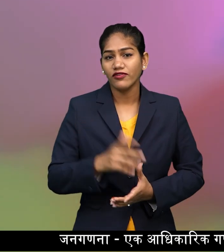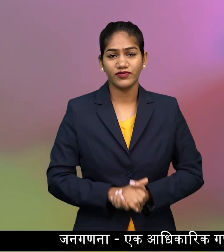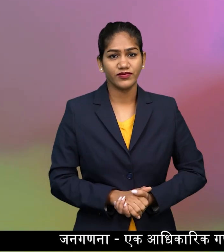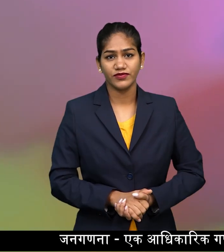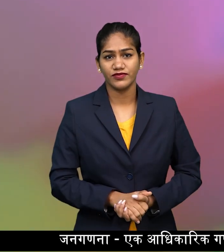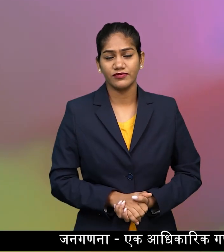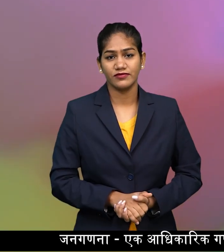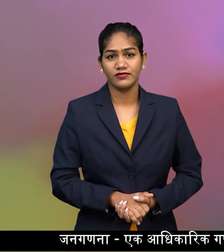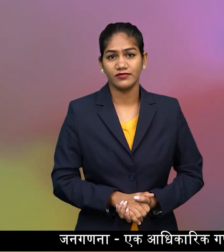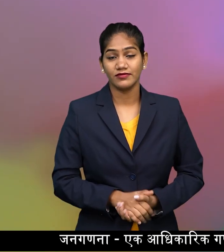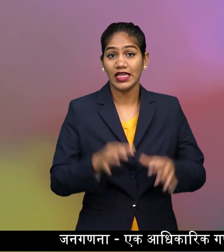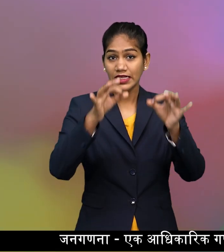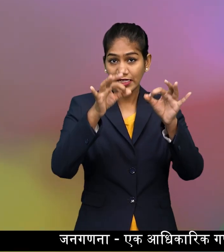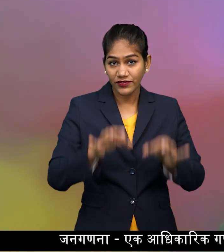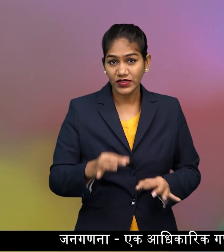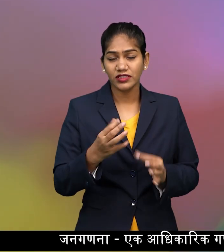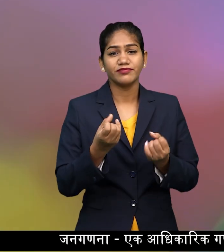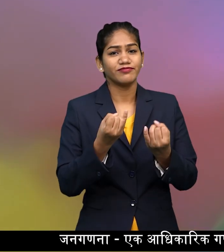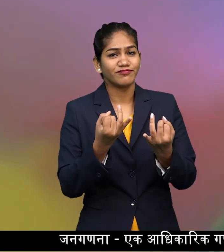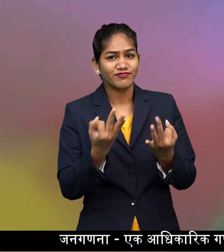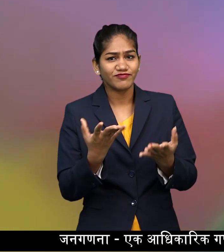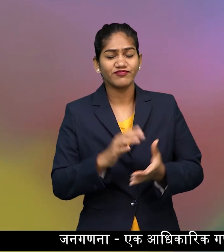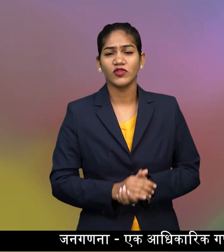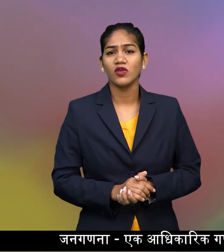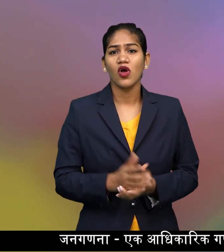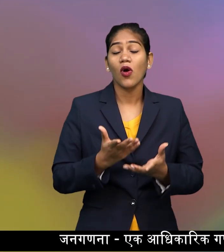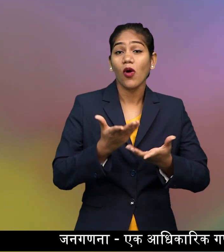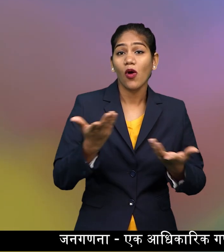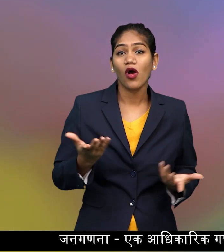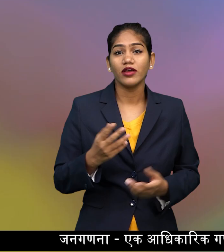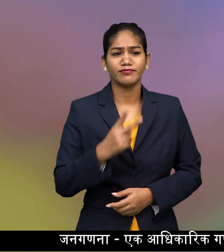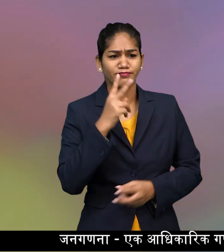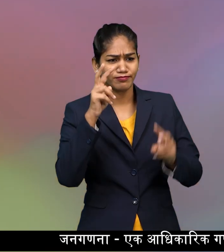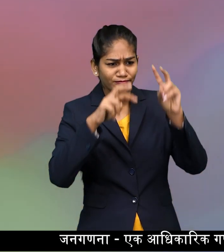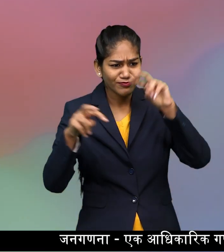आधिकारिक गणना या सर्वेक्षण, विशेष रूप से जनसंख्या की।